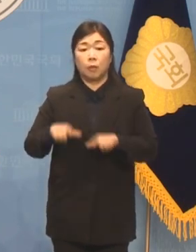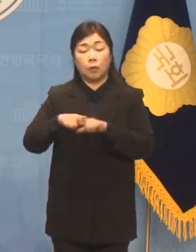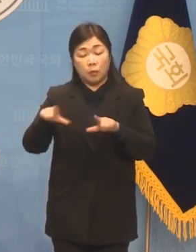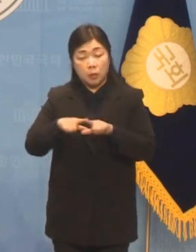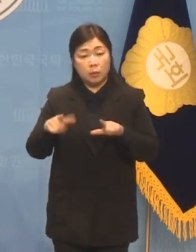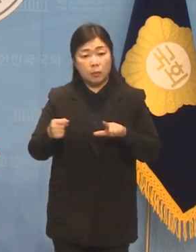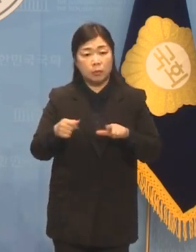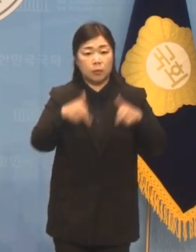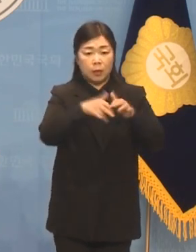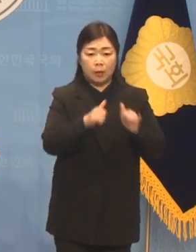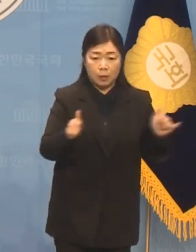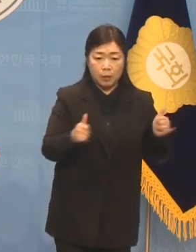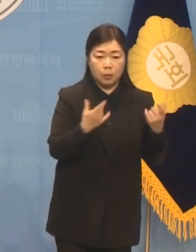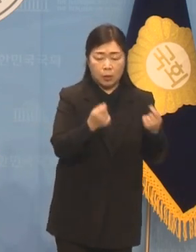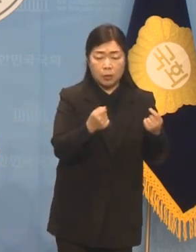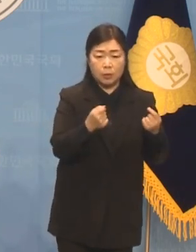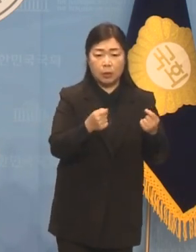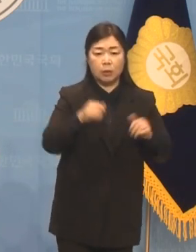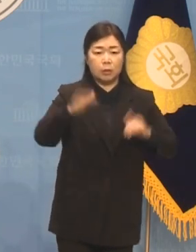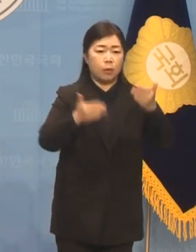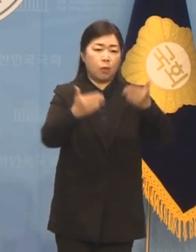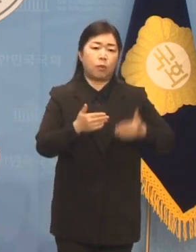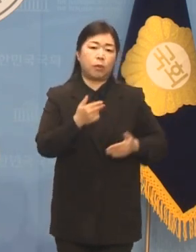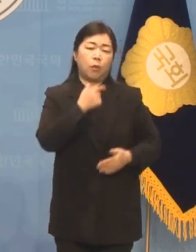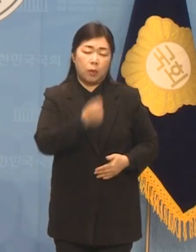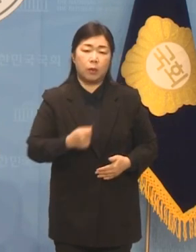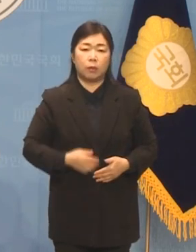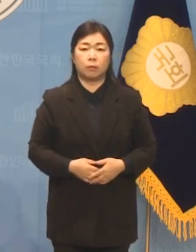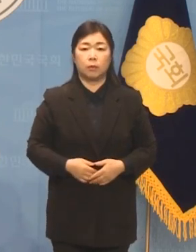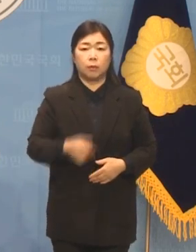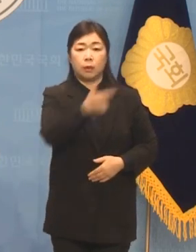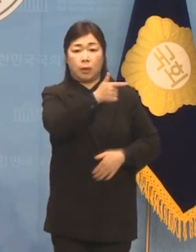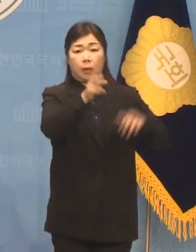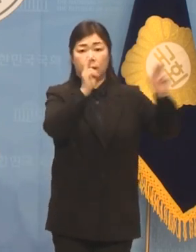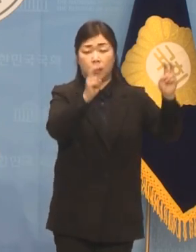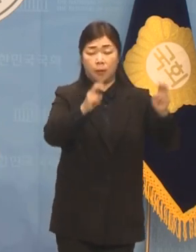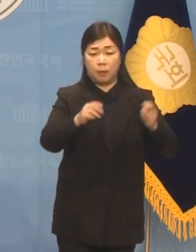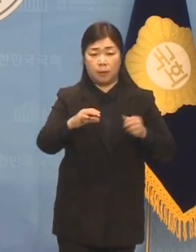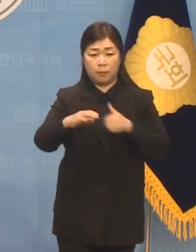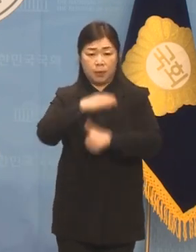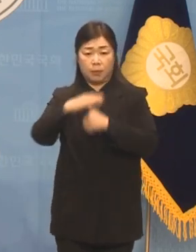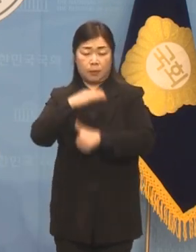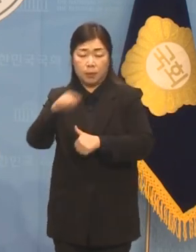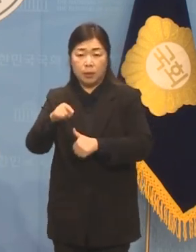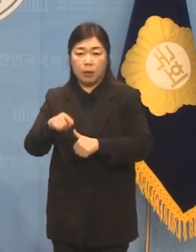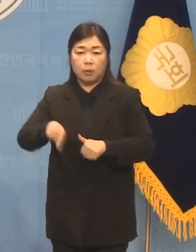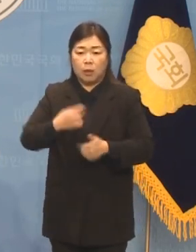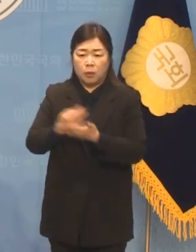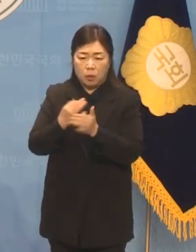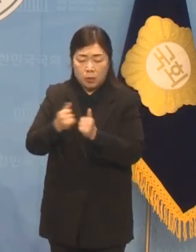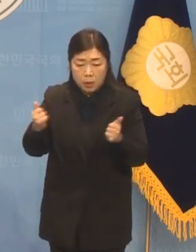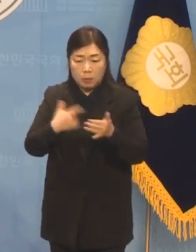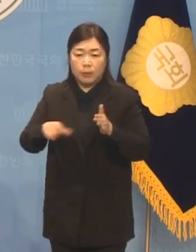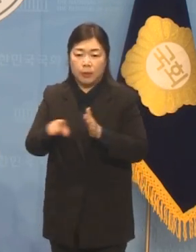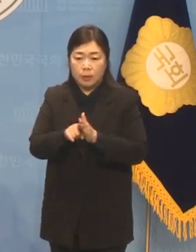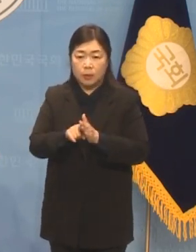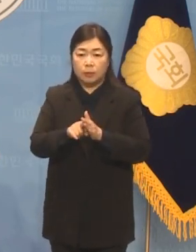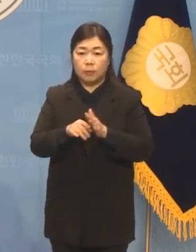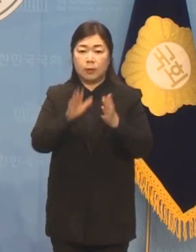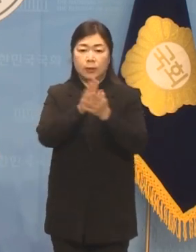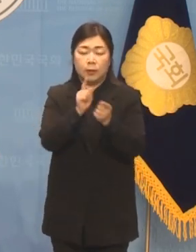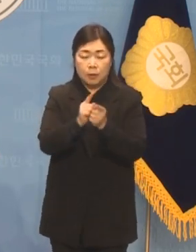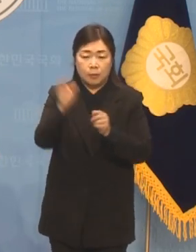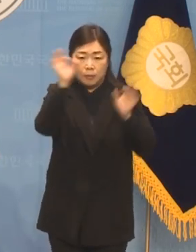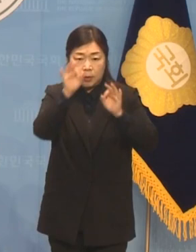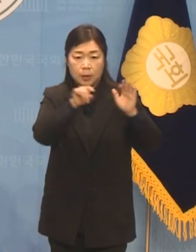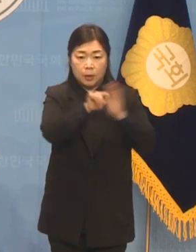장애인들, 대기업의 갑질에 밀려나는 중소기업의 자영업자들, 이들을 찾아 나서겠습니다. 짧은